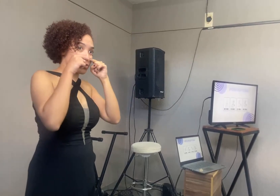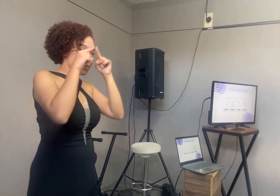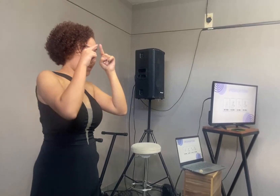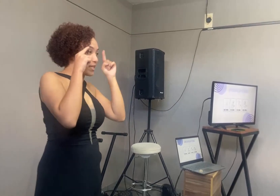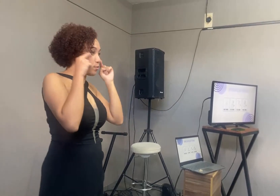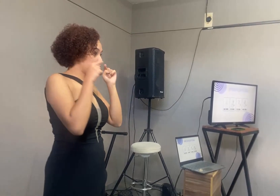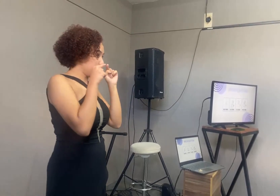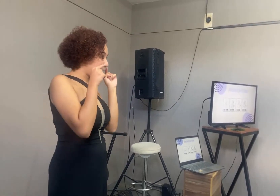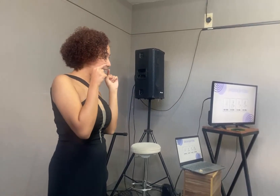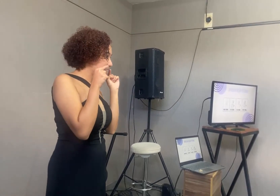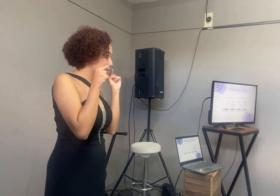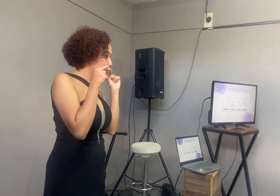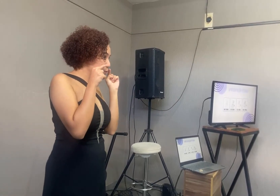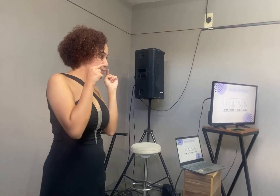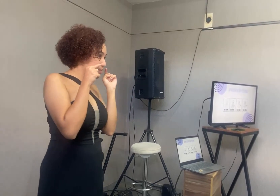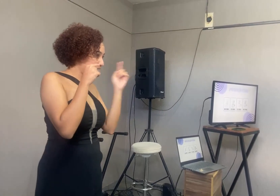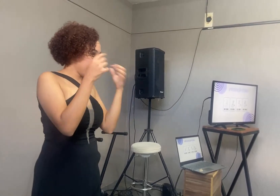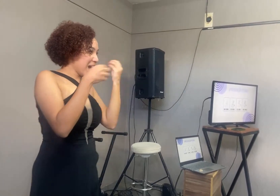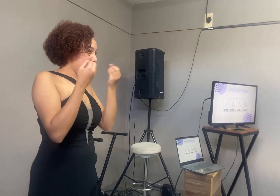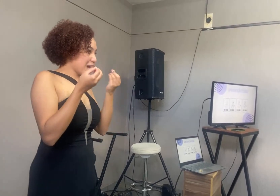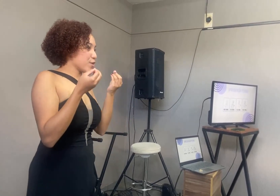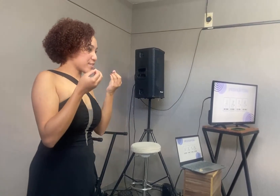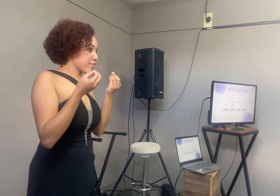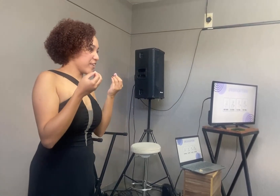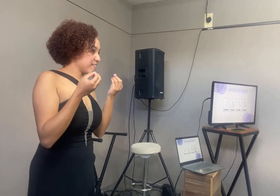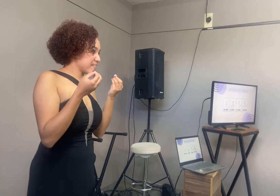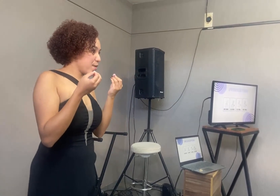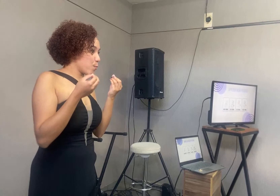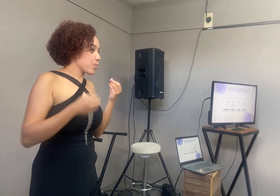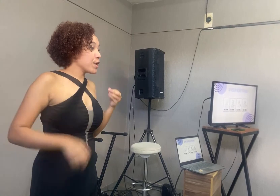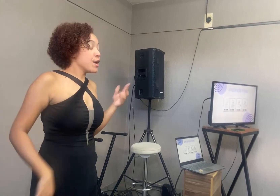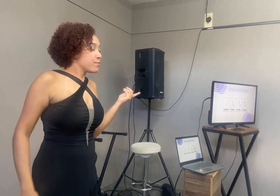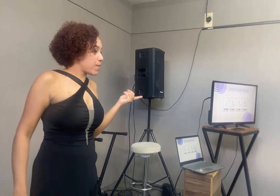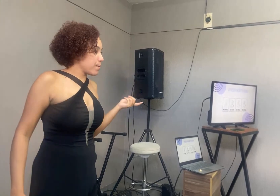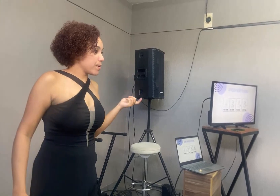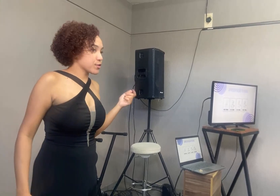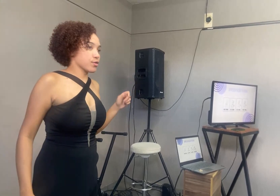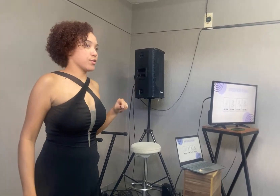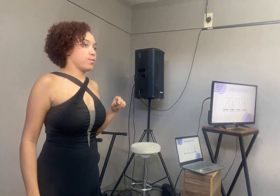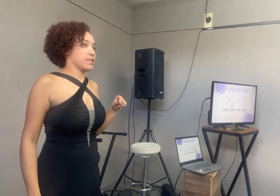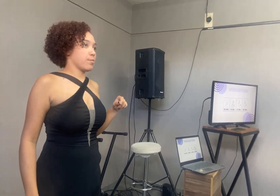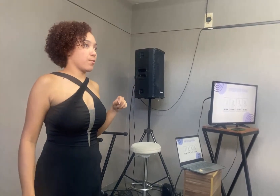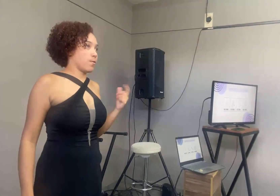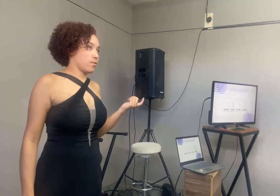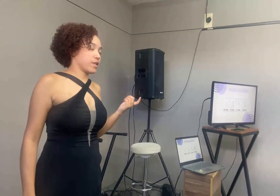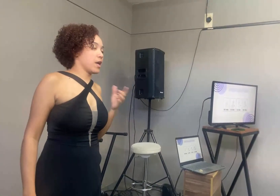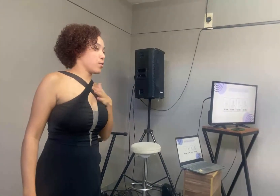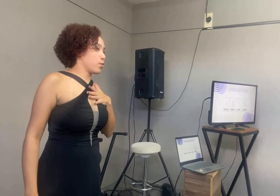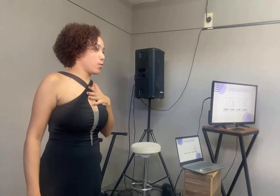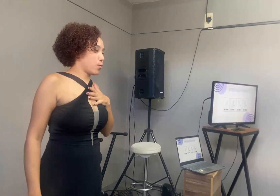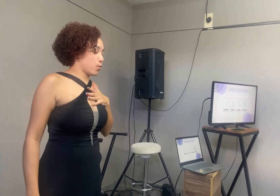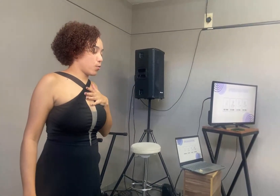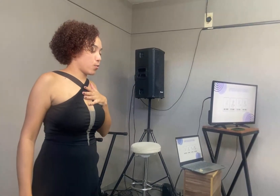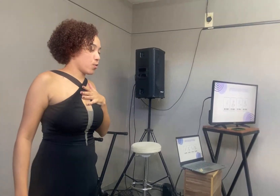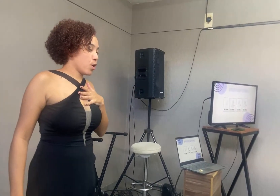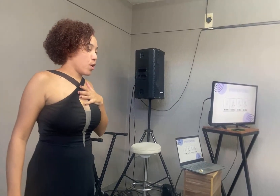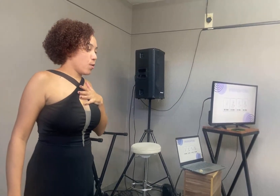por exemplo, que marca muito, né, a nossa feição, tem pessoas, por exemplo, eu tenho uma